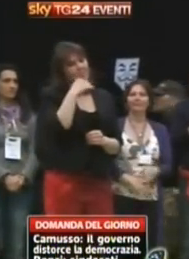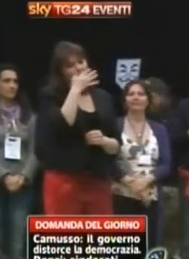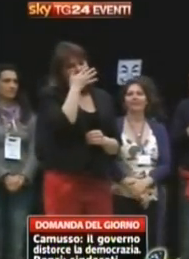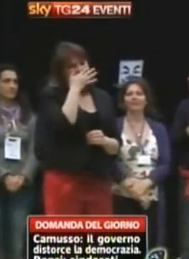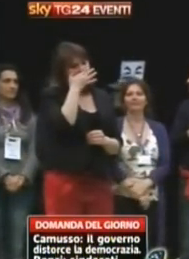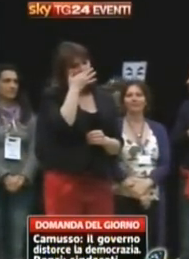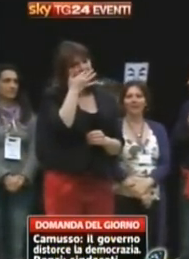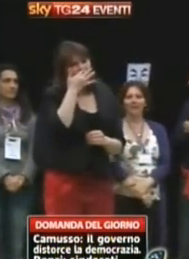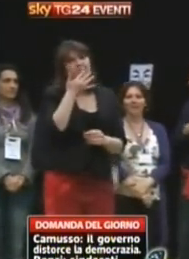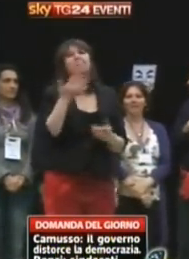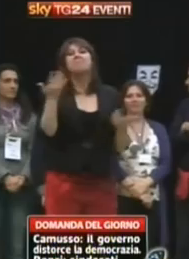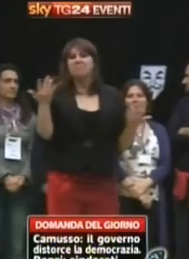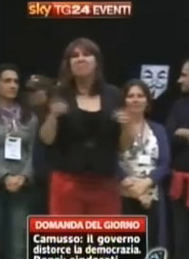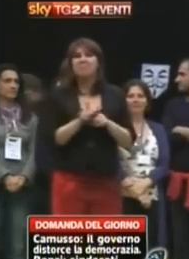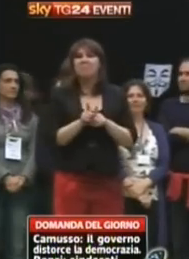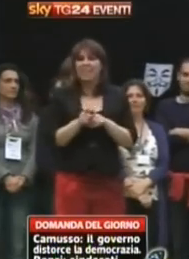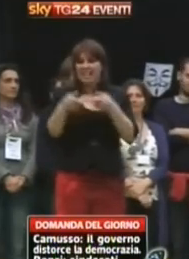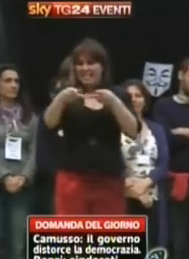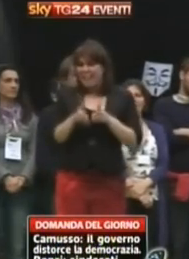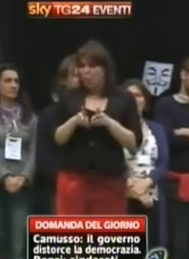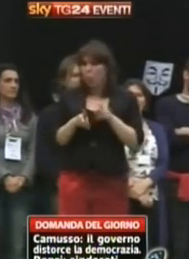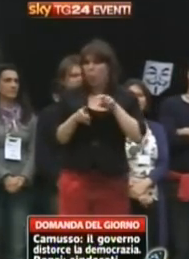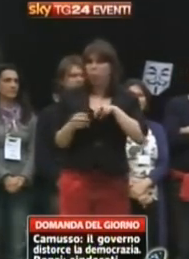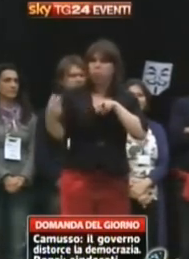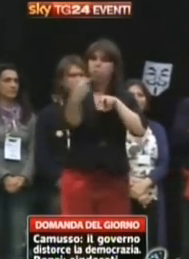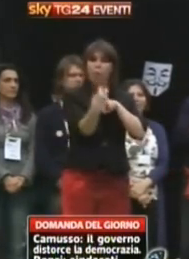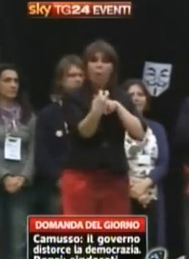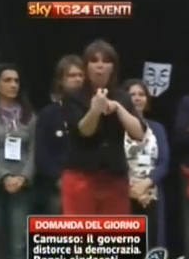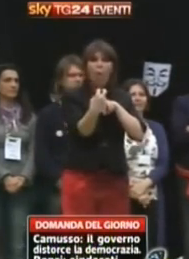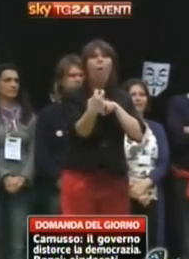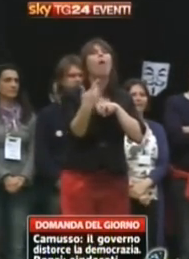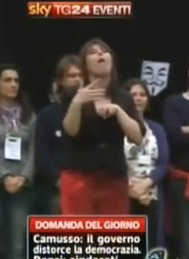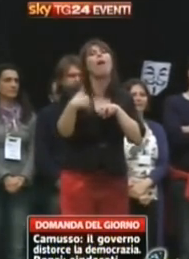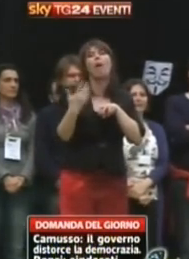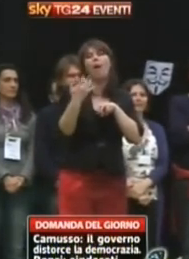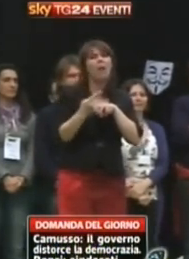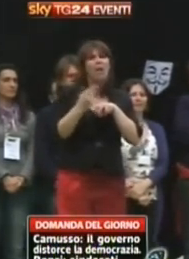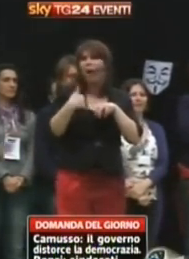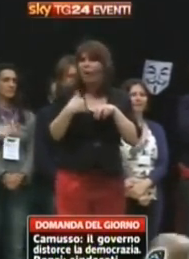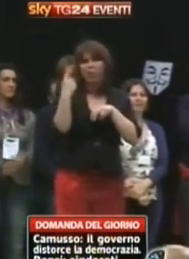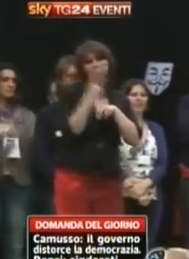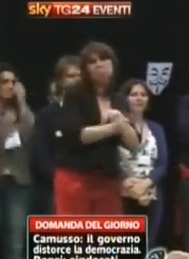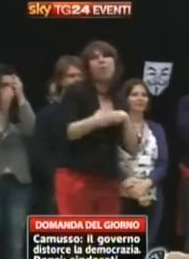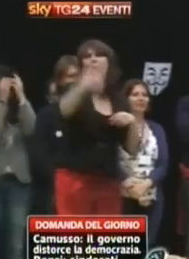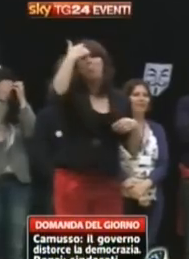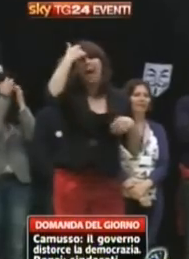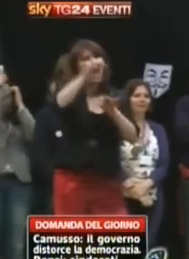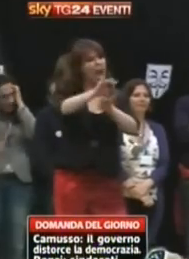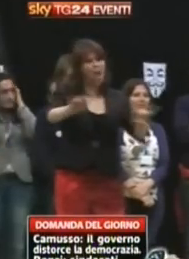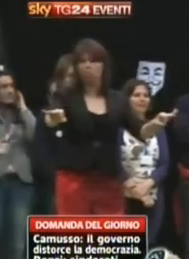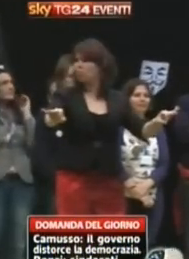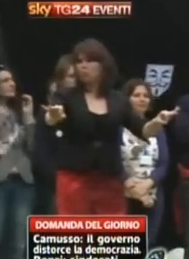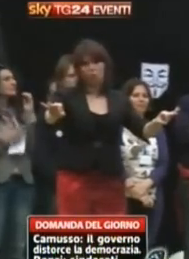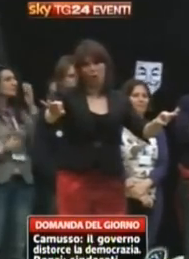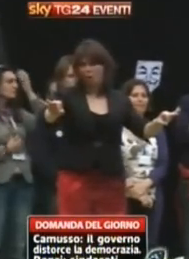E allora... Signori, allora mi sono seduto e è andata come è andata. E ho fatto benissimo e non mi pento di quello che ho fatto. Allora, perché